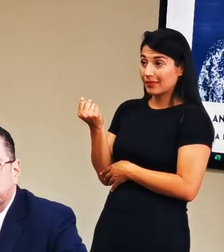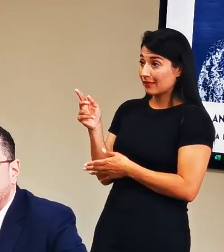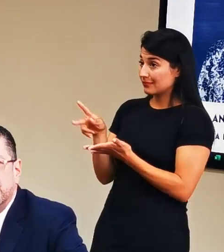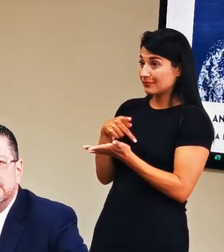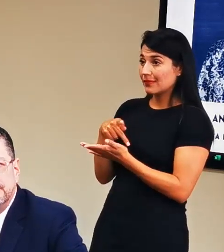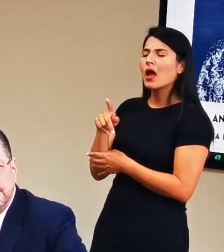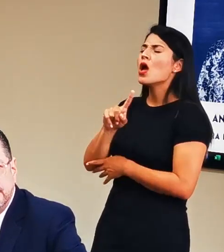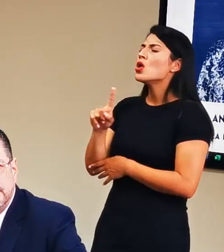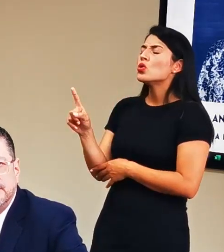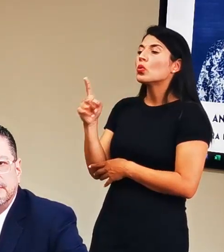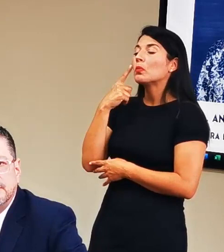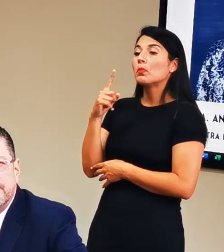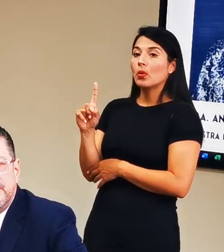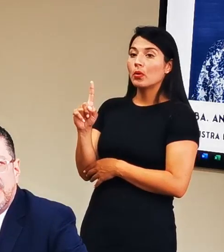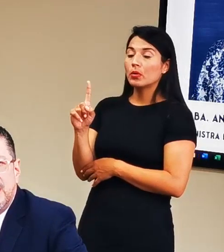No es por lo que puedan